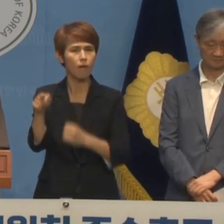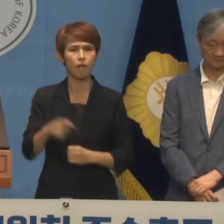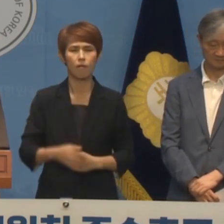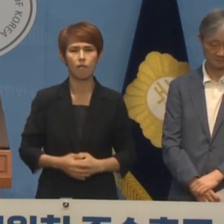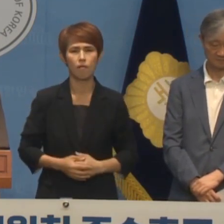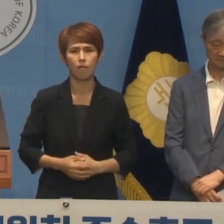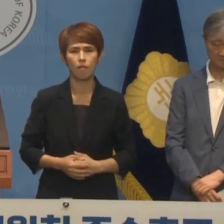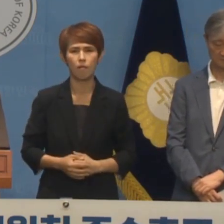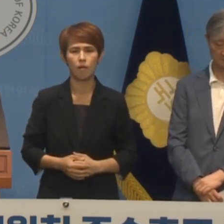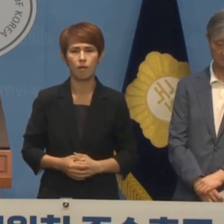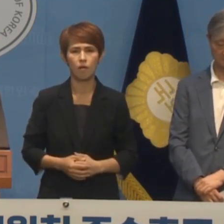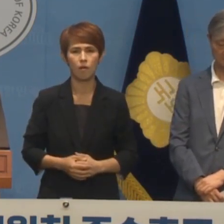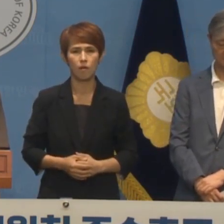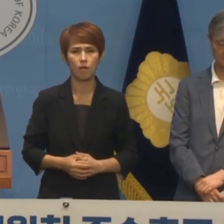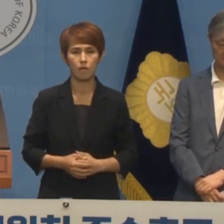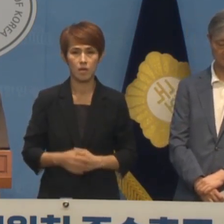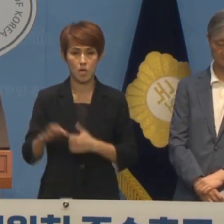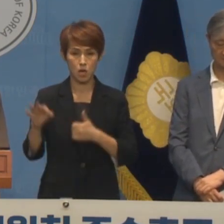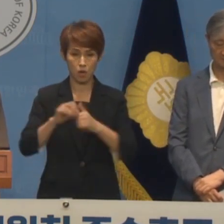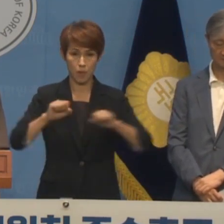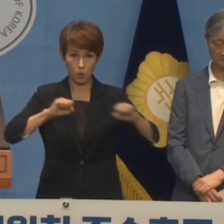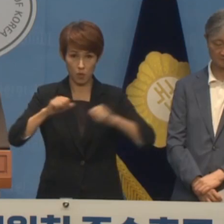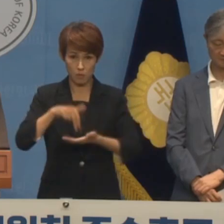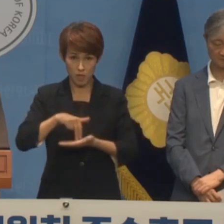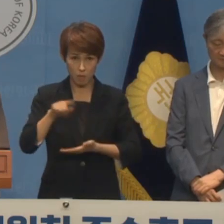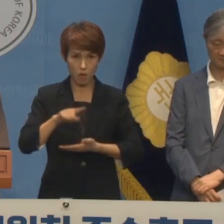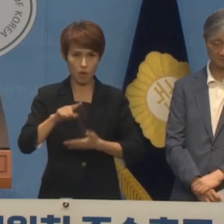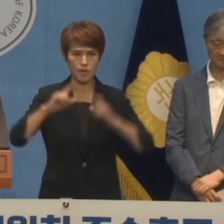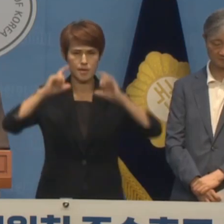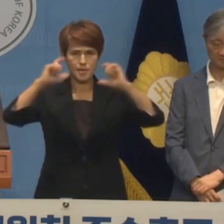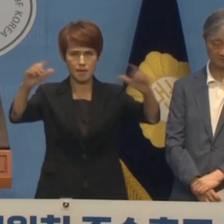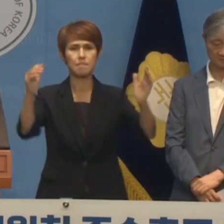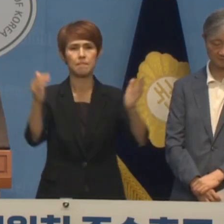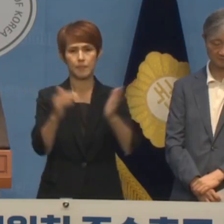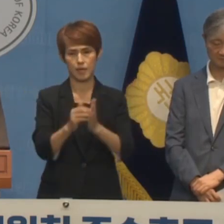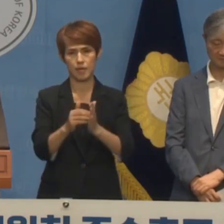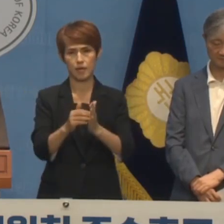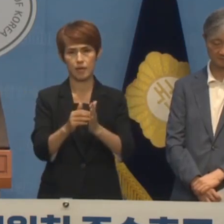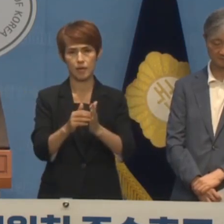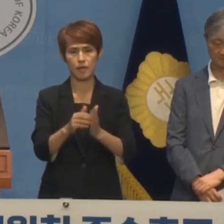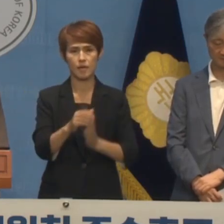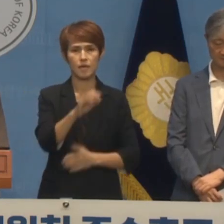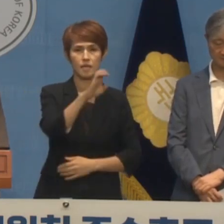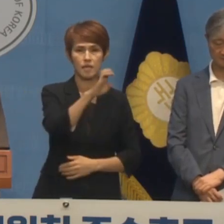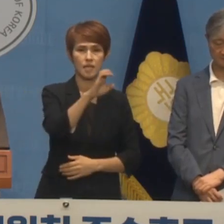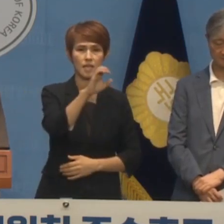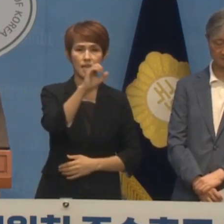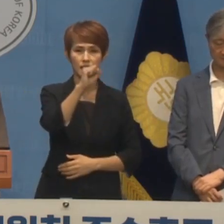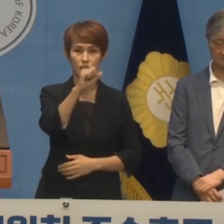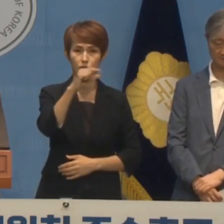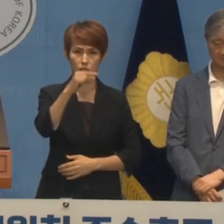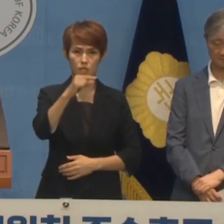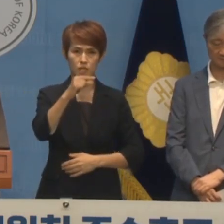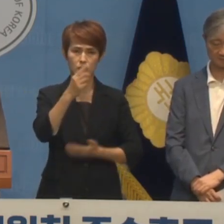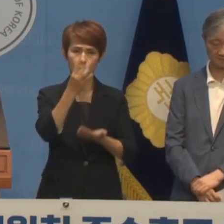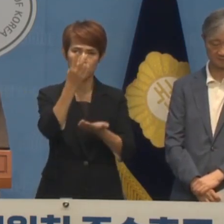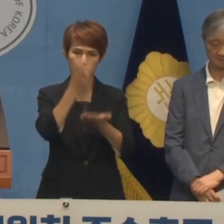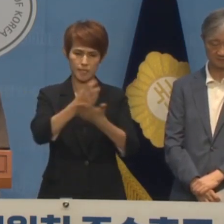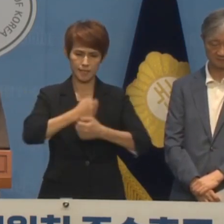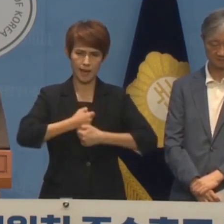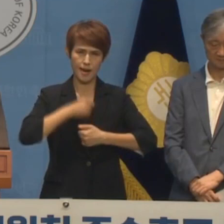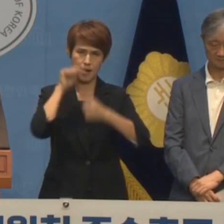이루어졌습니다. 우리 연금행동은 이미 성명을 통해 ESG 원칙을 준수하라고